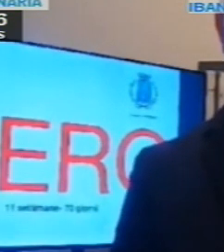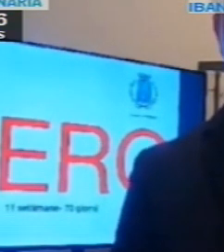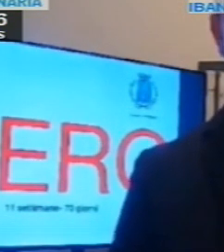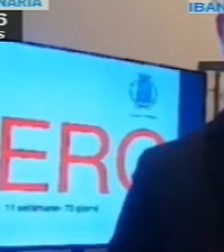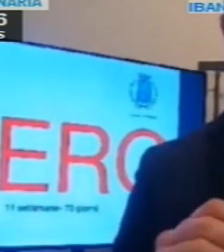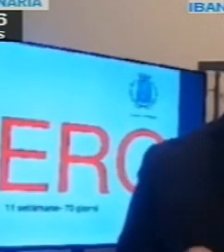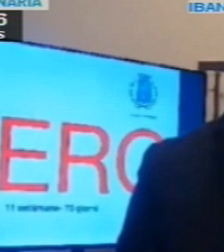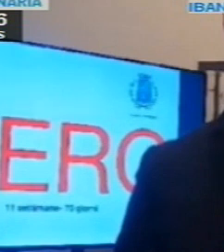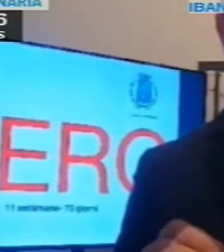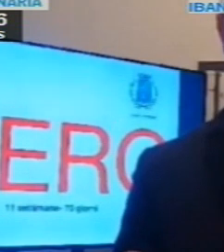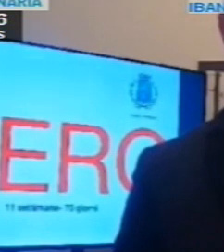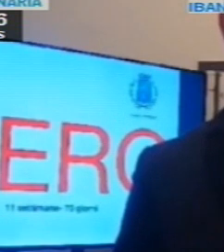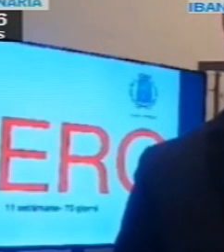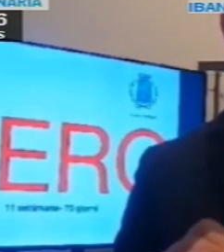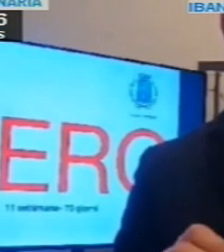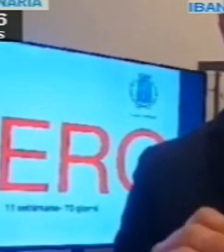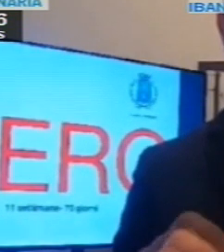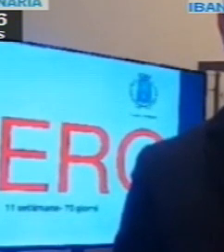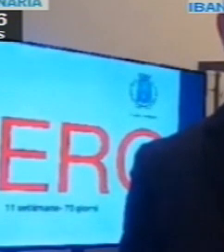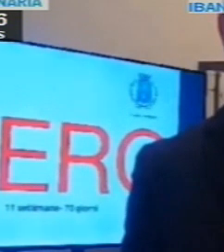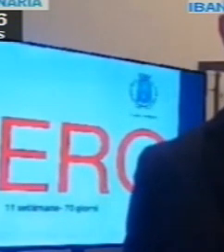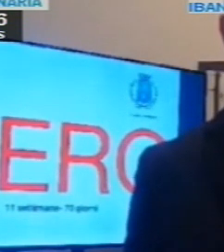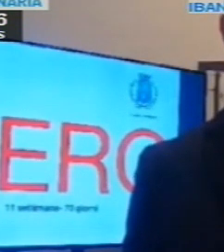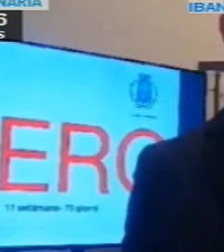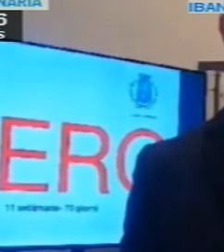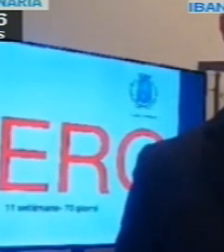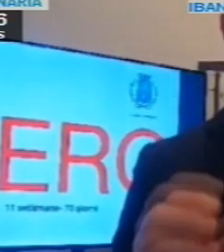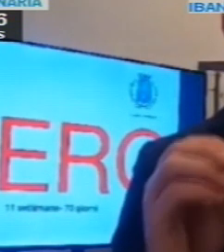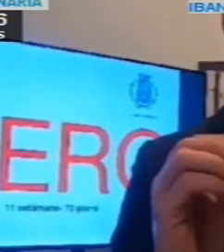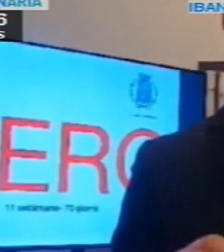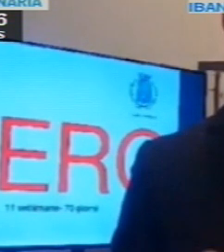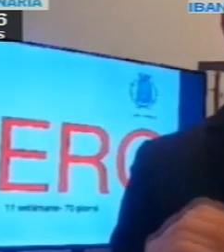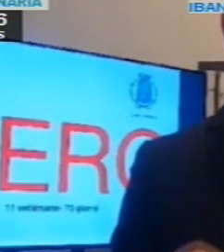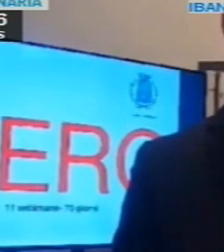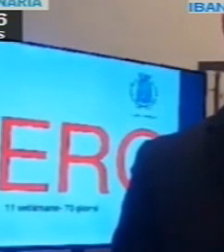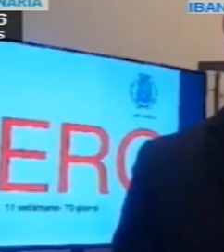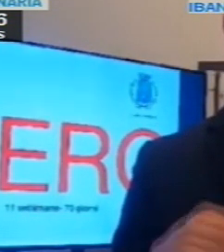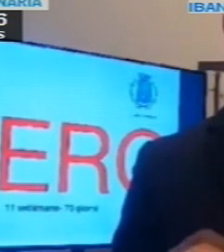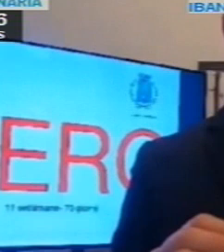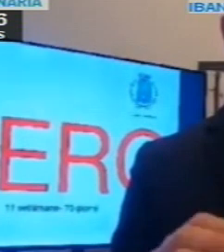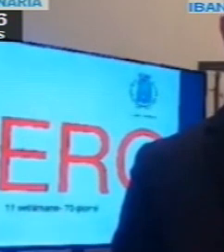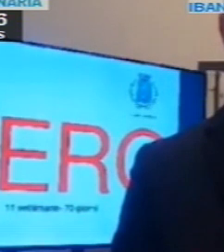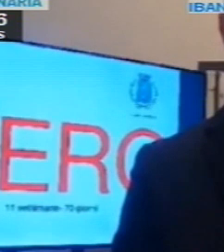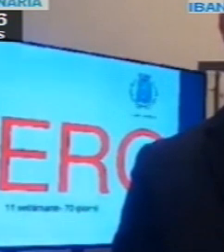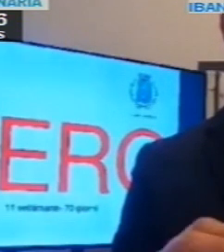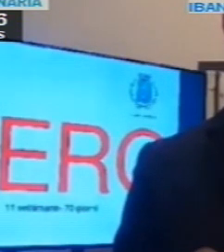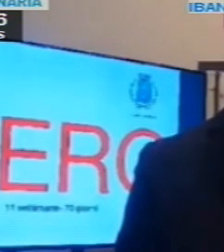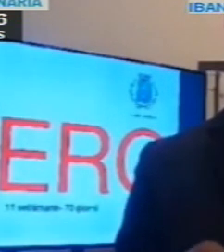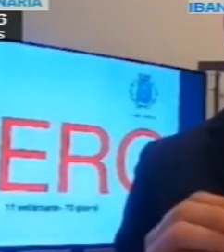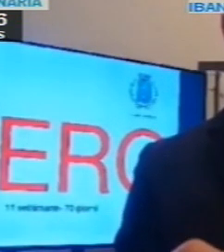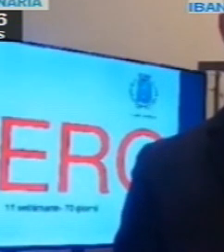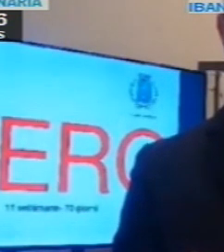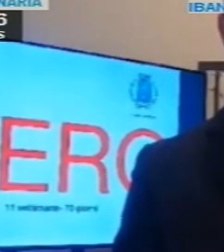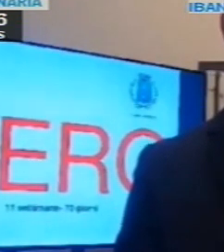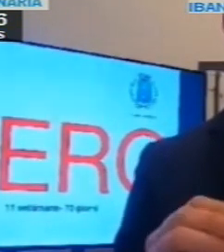passato, come succede spesso, qualche lamentela, non fate queste cose. Chiamate il numero in sovrimpressione e